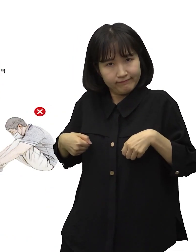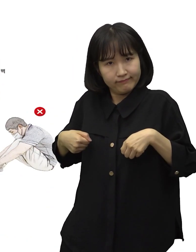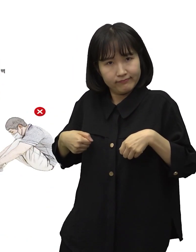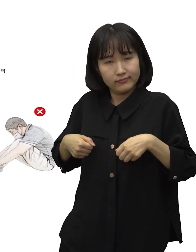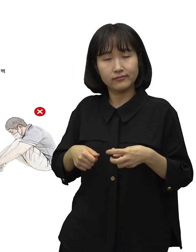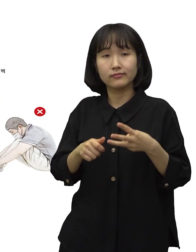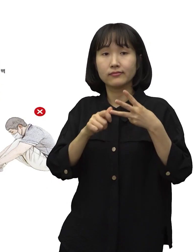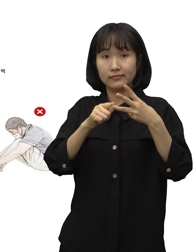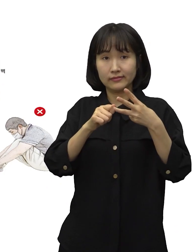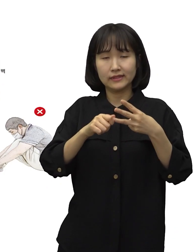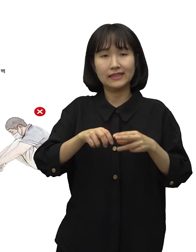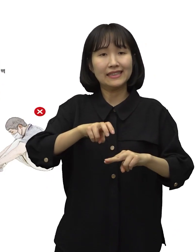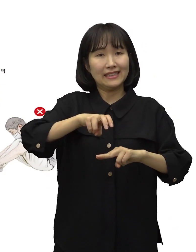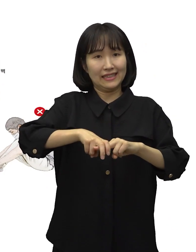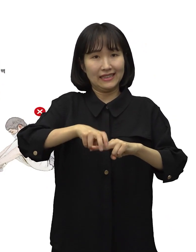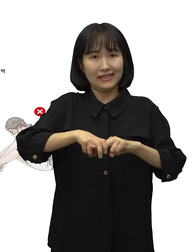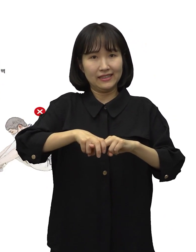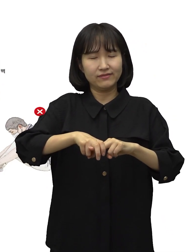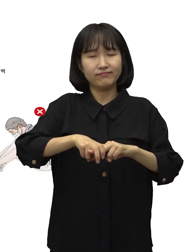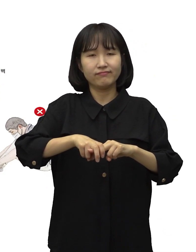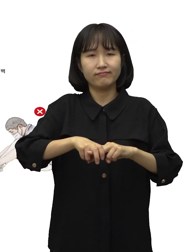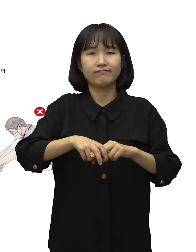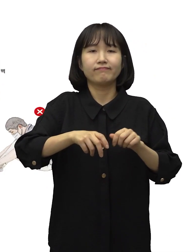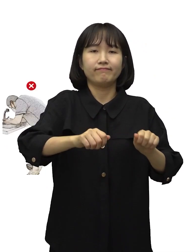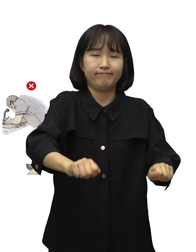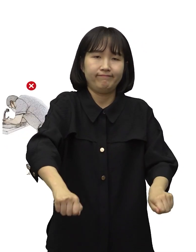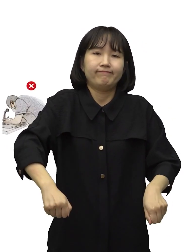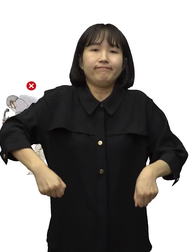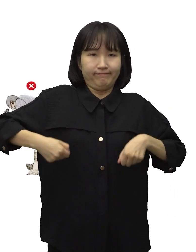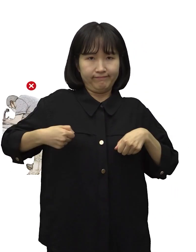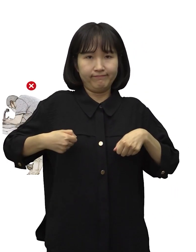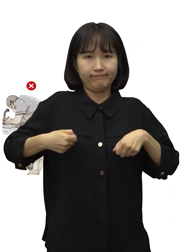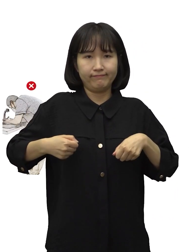또는 의자에 앉아서 입는 것이 좋습니다.